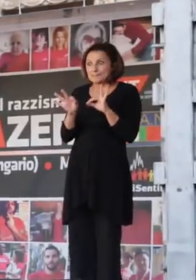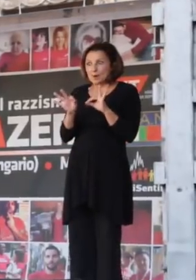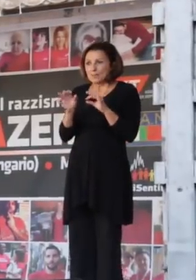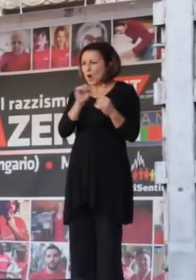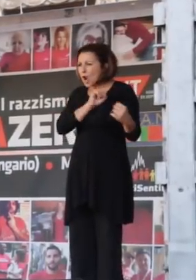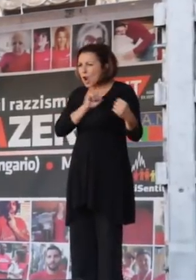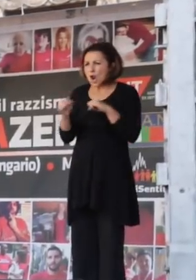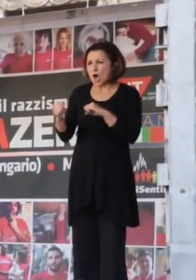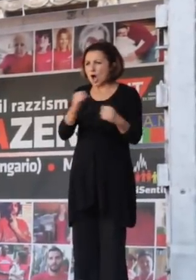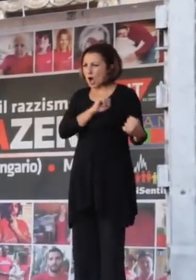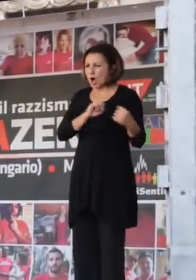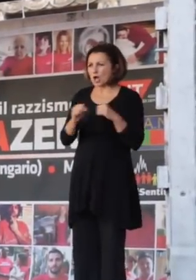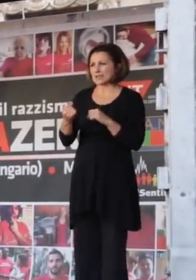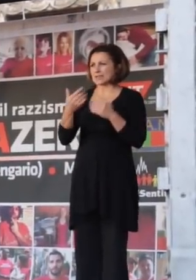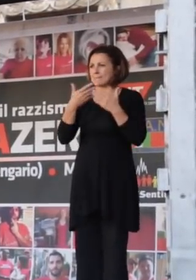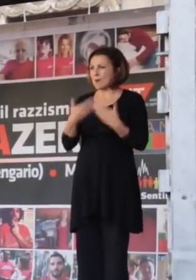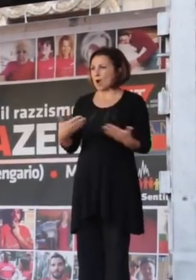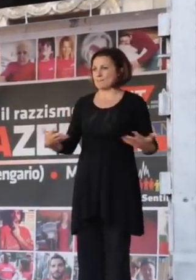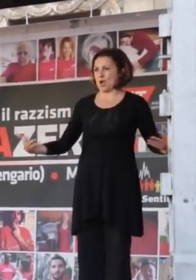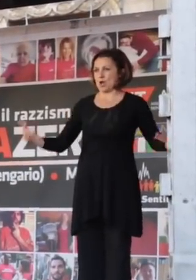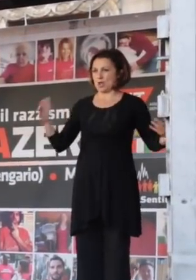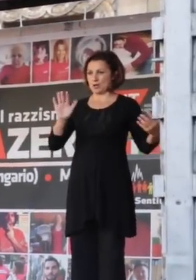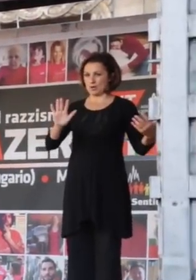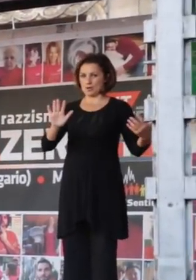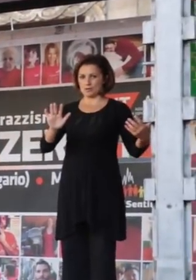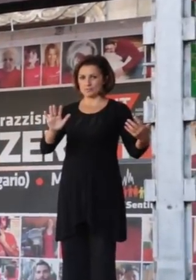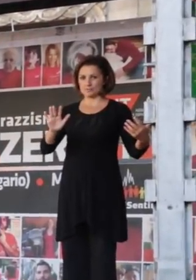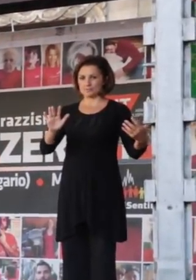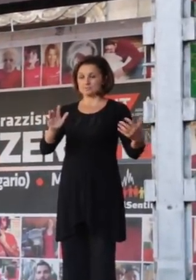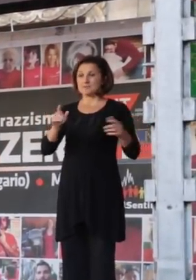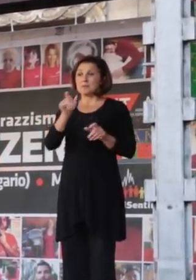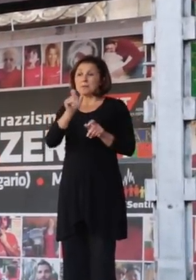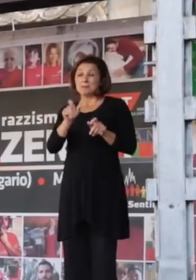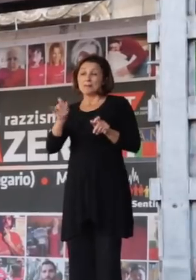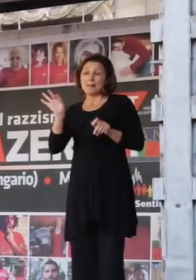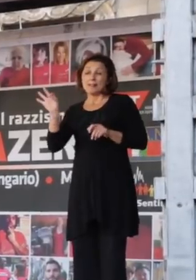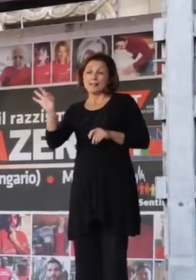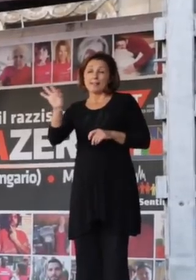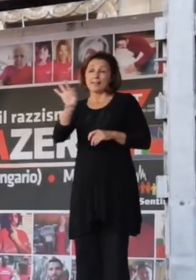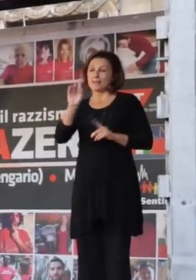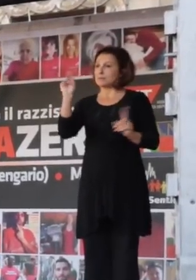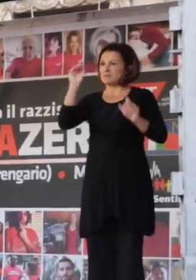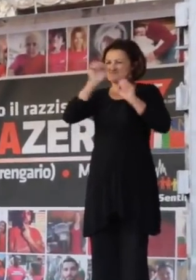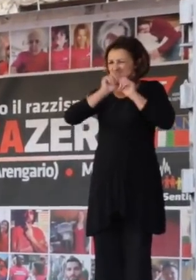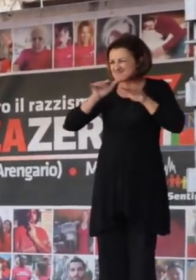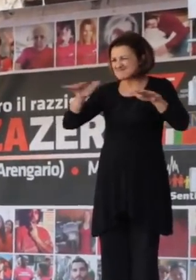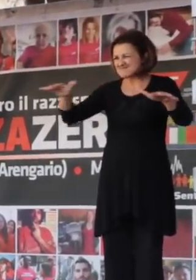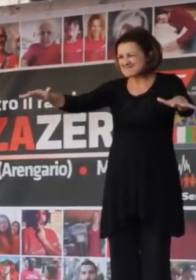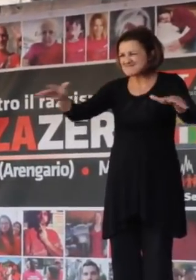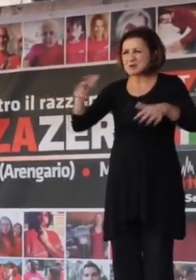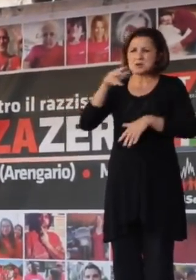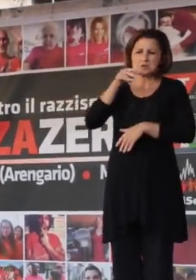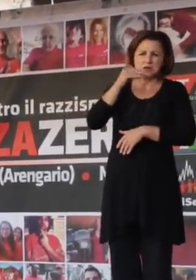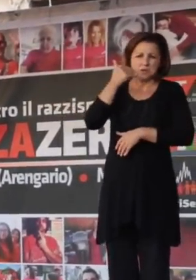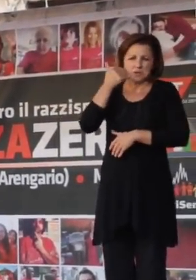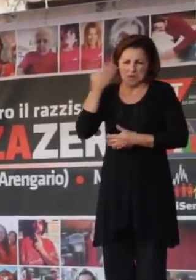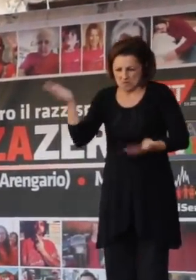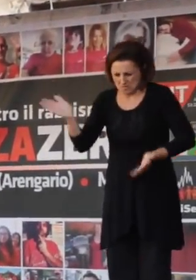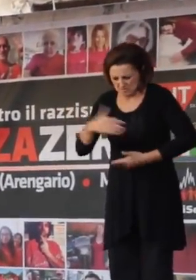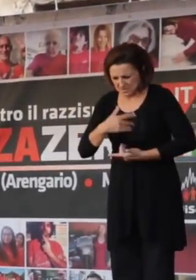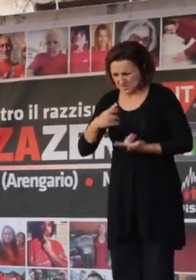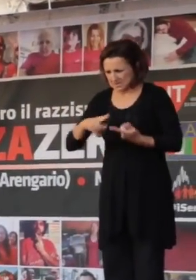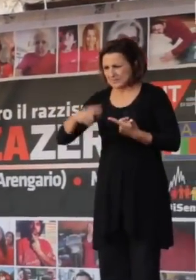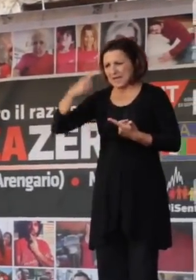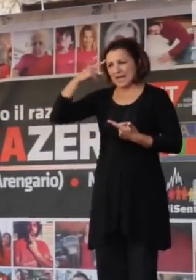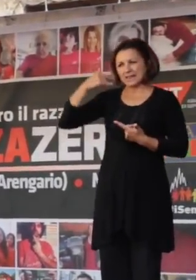popolo, estesa a grandi strati di popolazione, uomini e donne, operai e soldati,